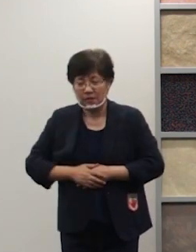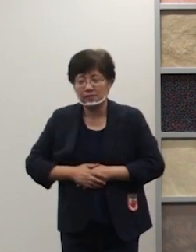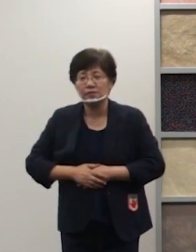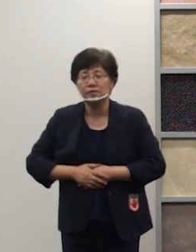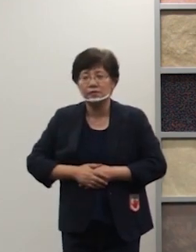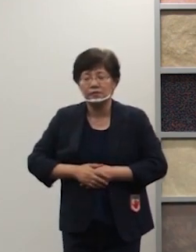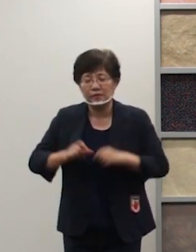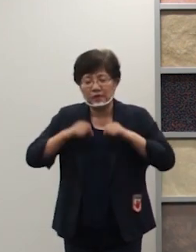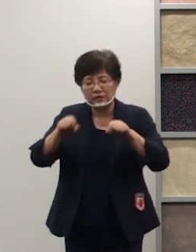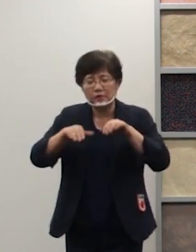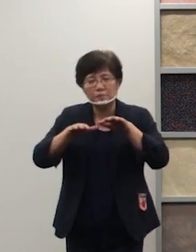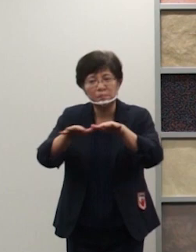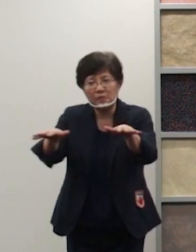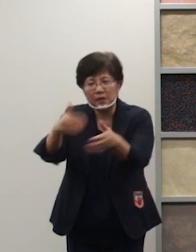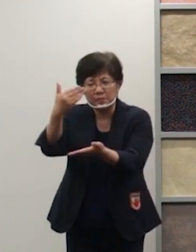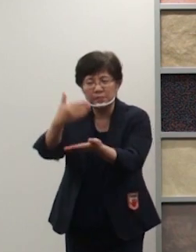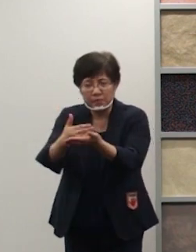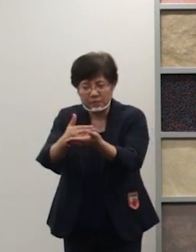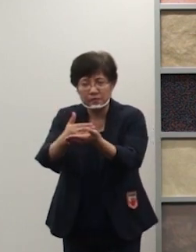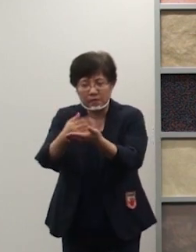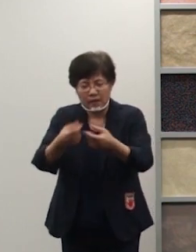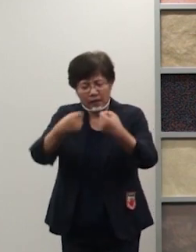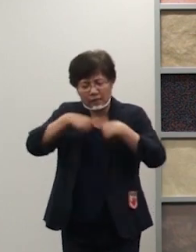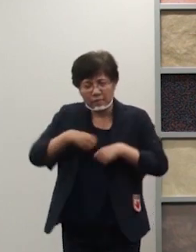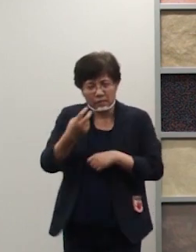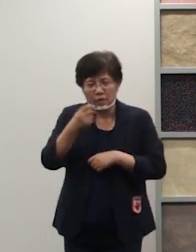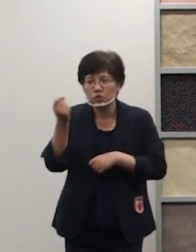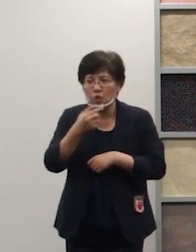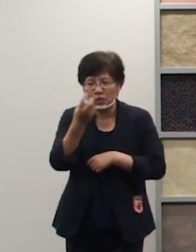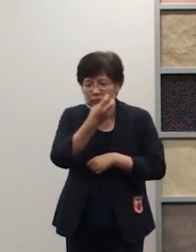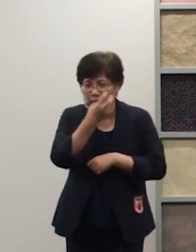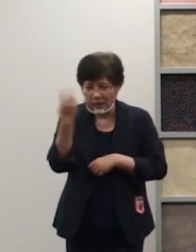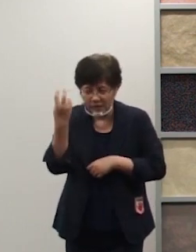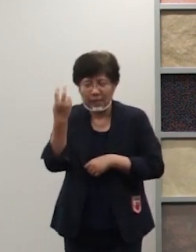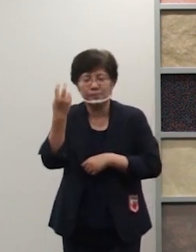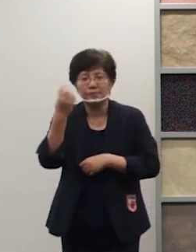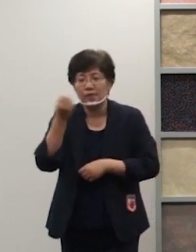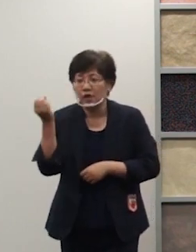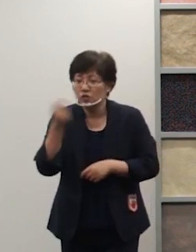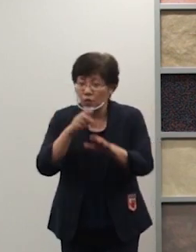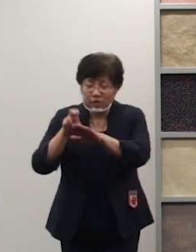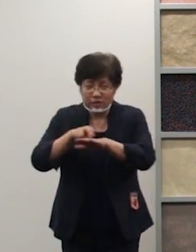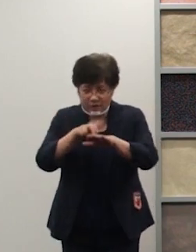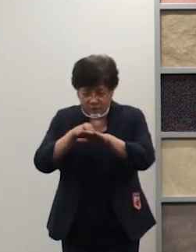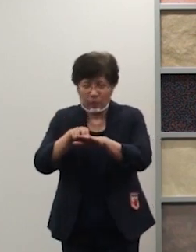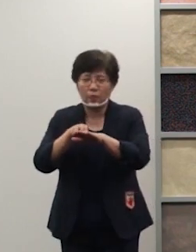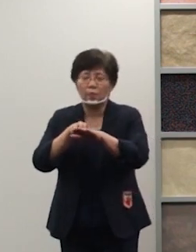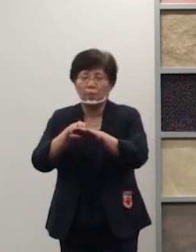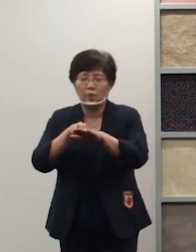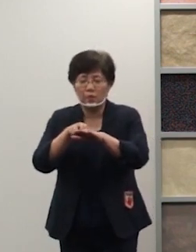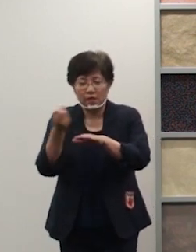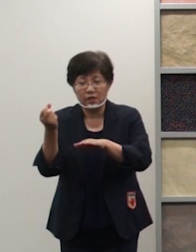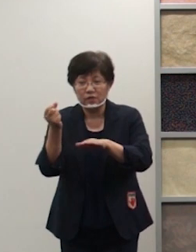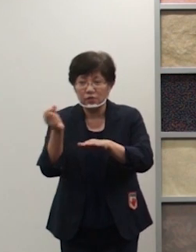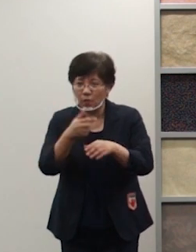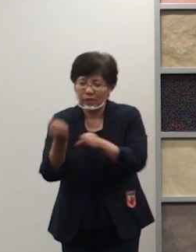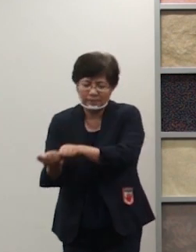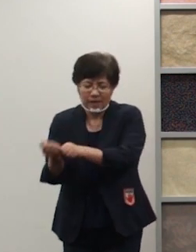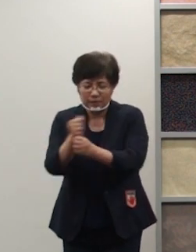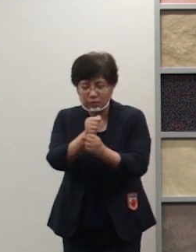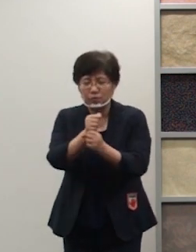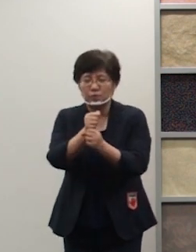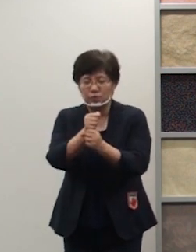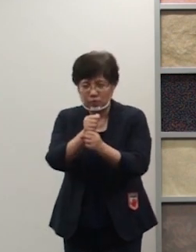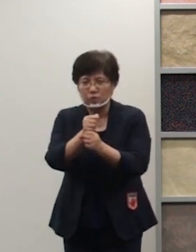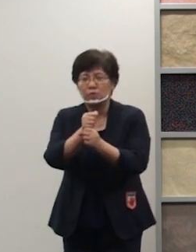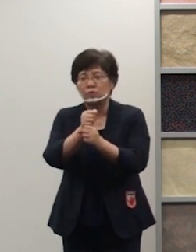防止と感染者の早期発見、早期治療、そして早期回復、この組み合わせこそが本県が歩むべき方向性